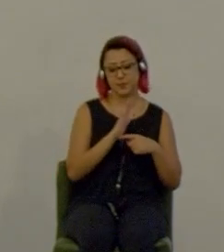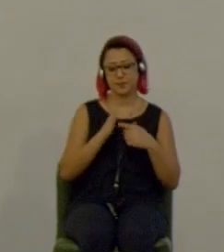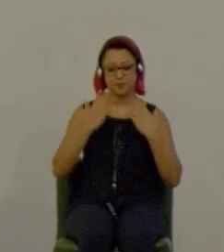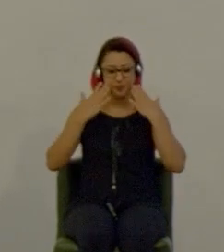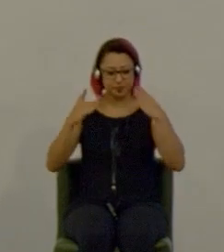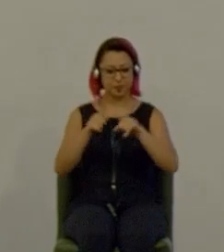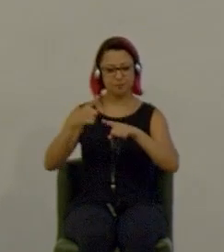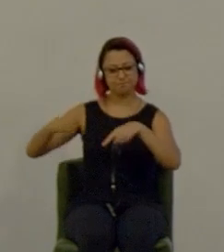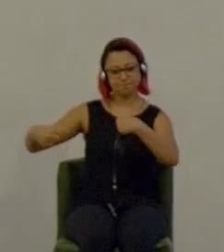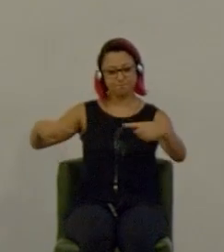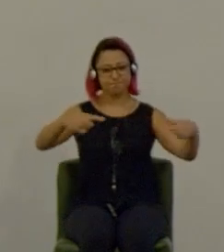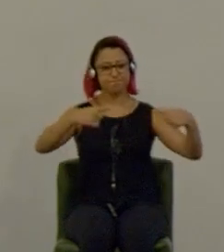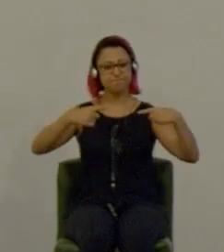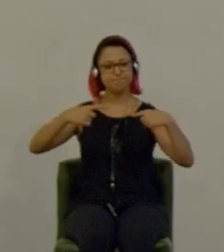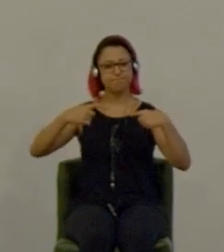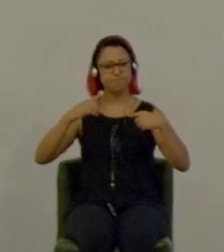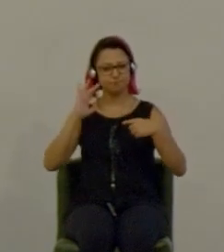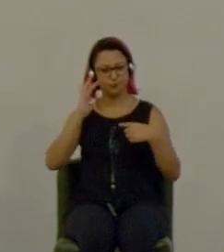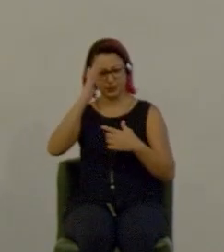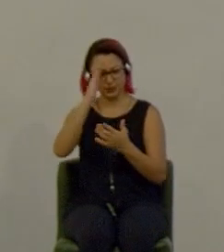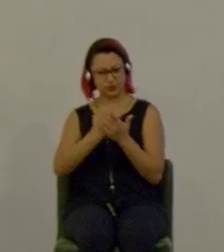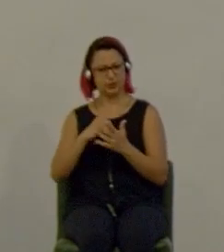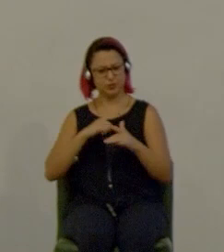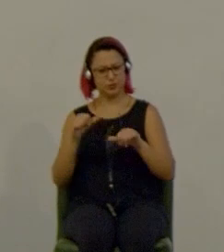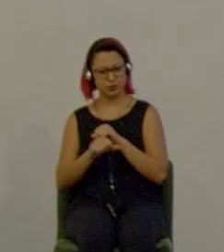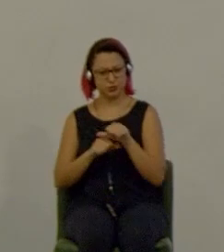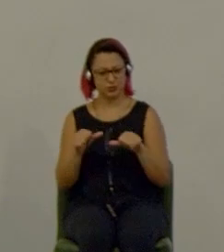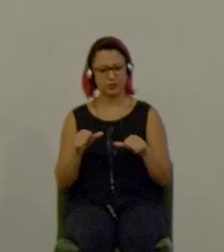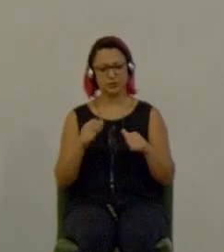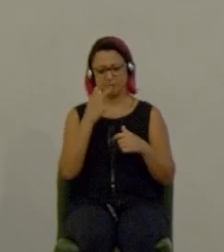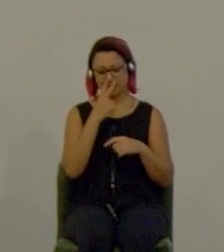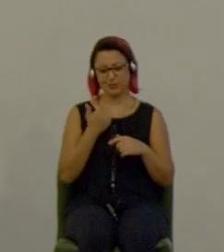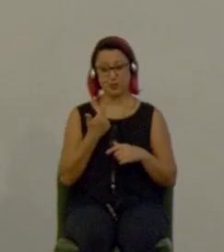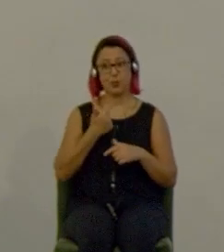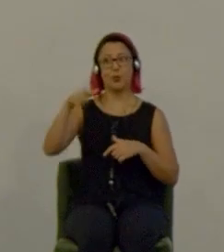de raconter une autre histoire de l'Amazonie? Parce que c'est une autre histoire de l'Amazonie que tu nous dévoiles.